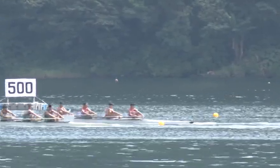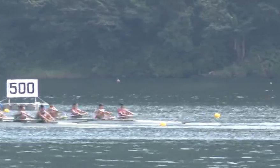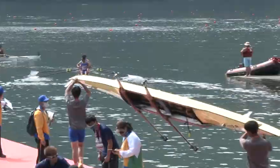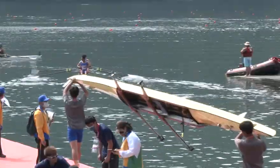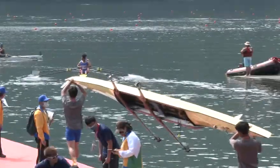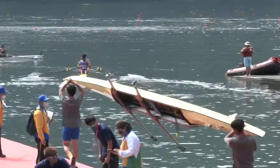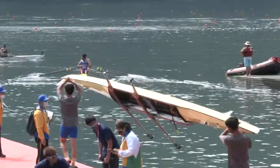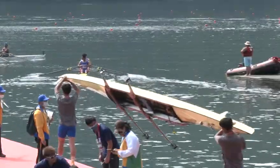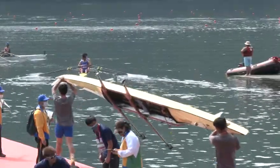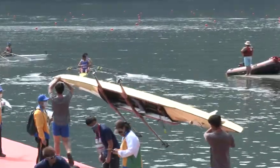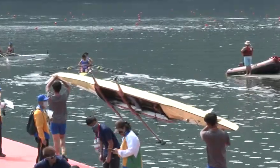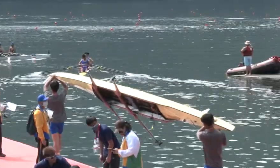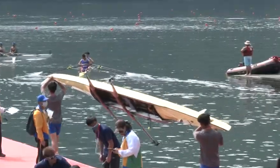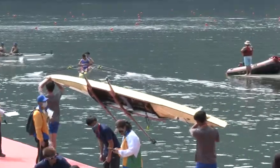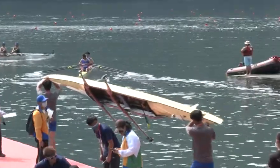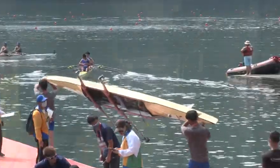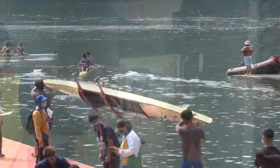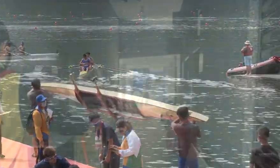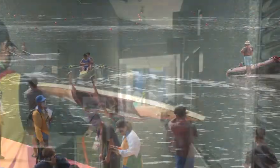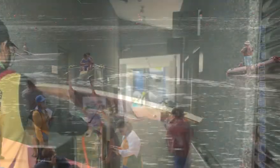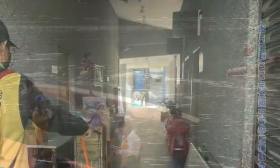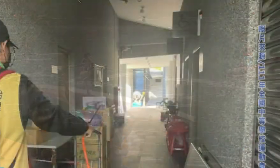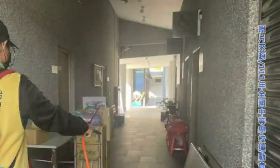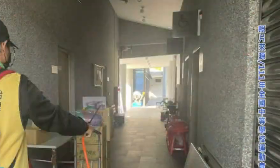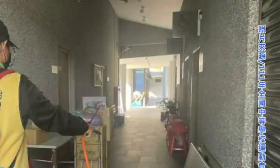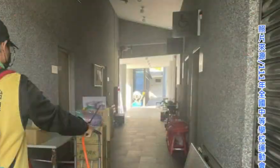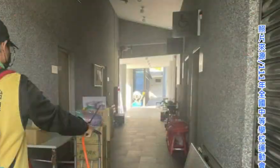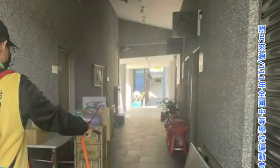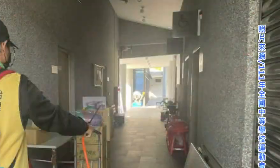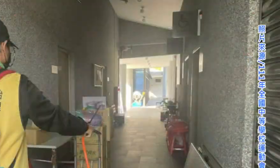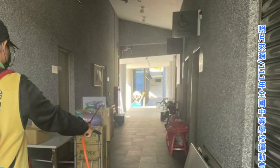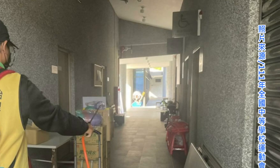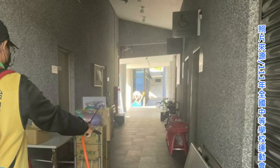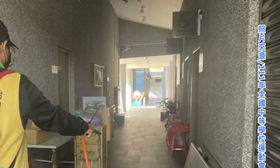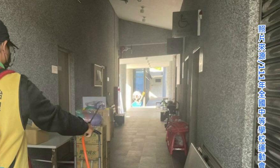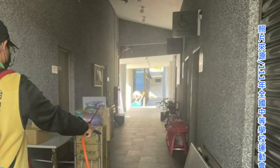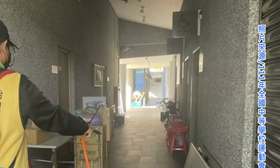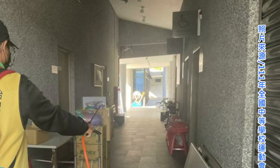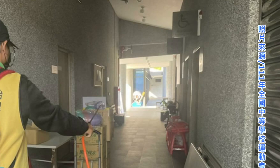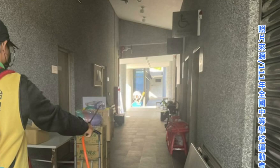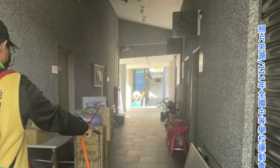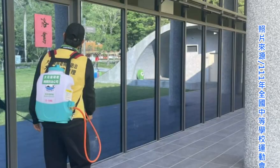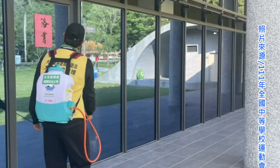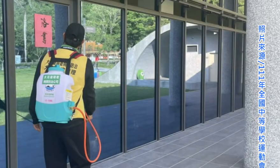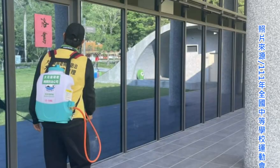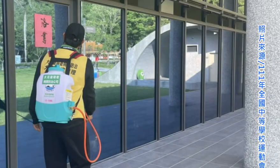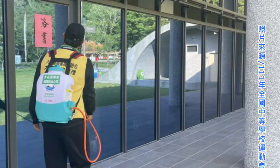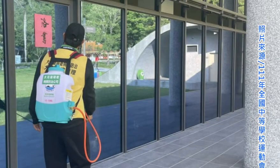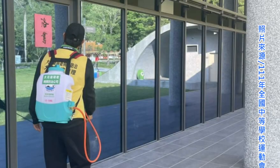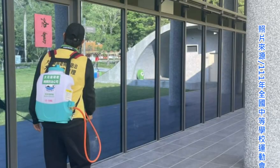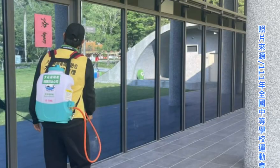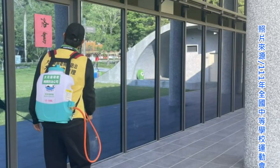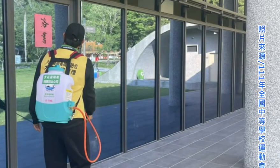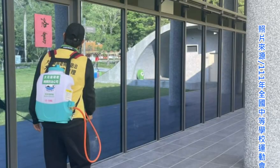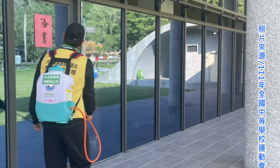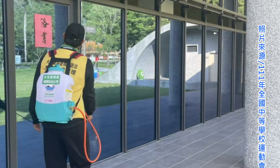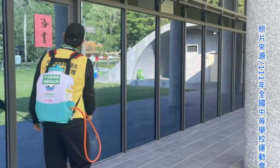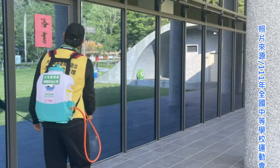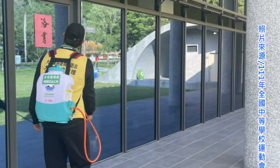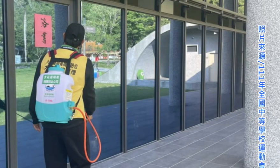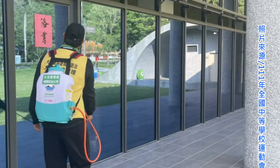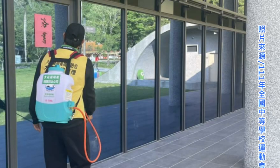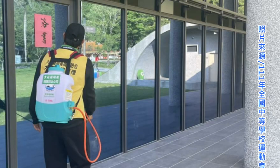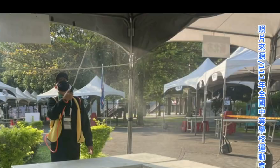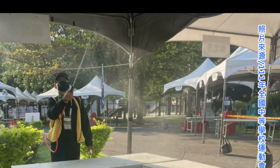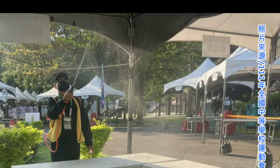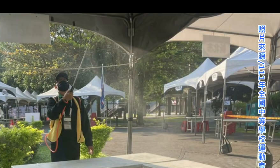相关选手已请卫生局协助快筛，陆续等待快筛结果。另外部分龙舟赛选手与蜻蜓选手重叠，有些尚未抵达